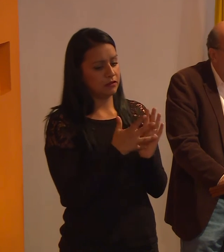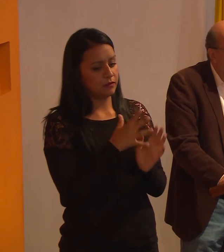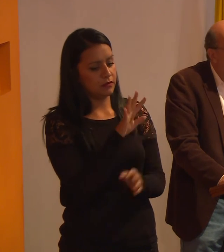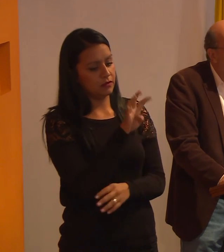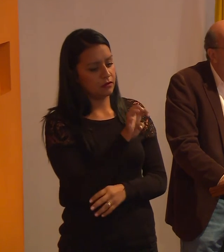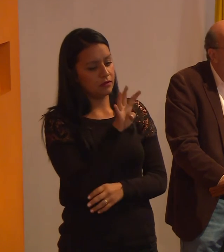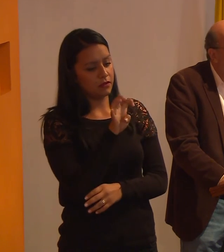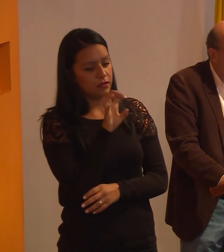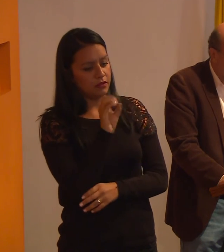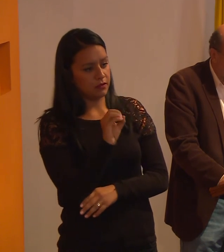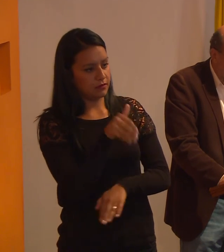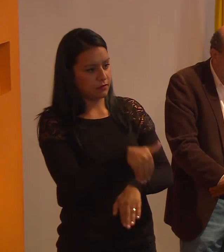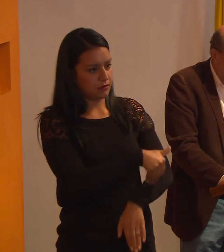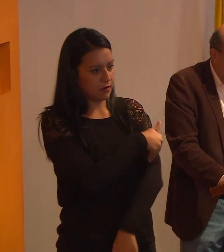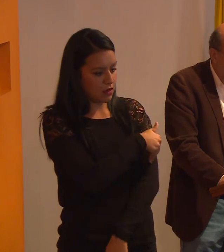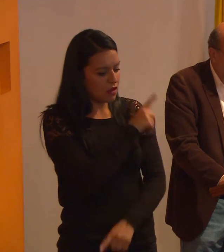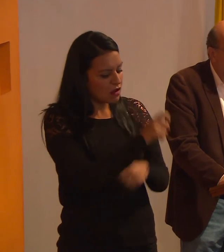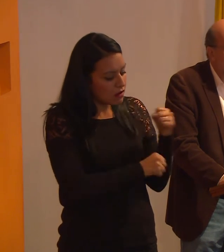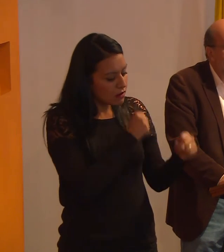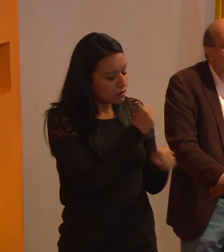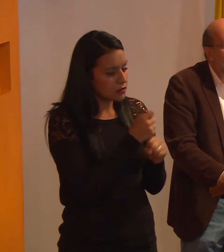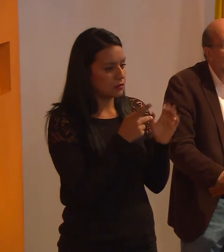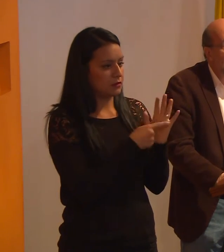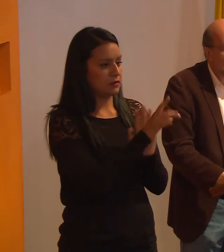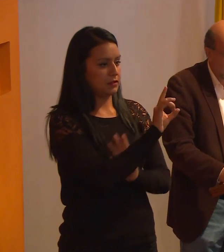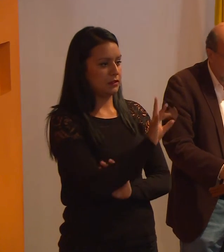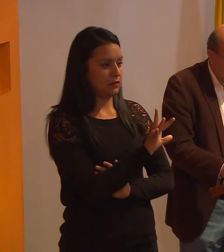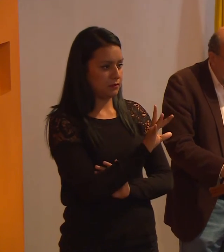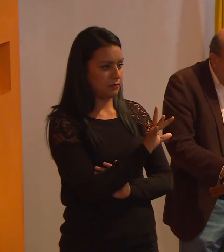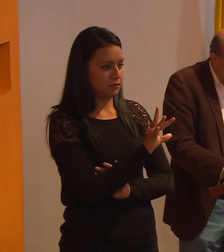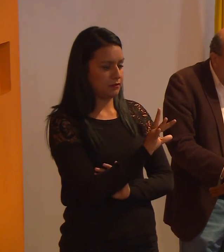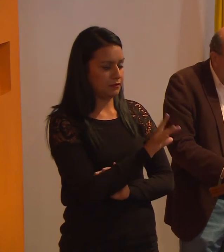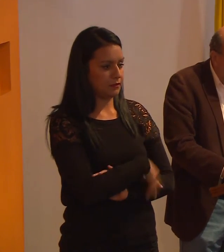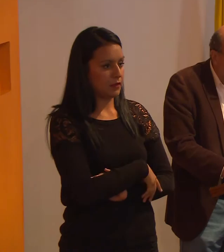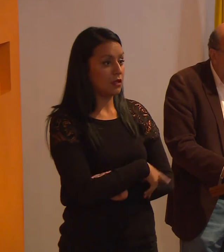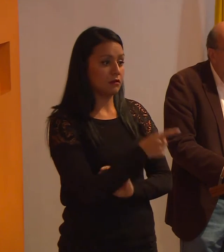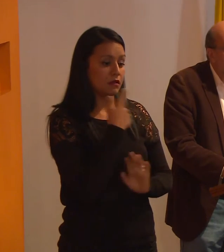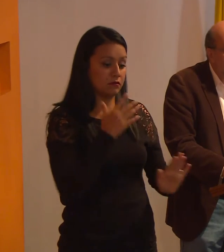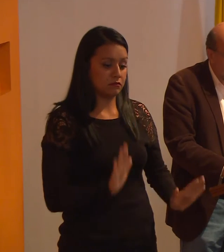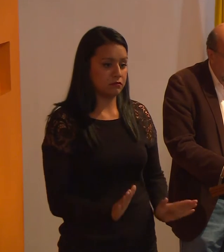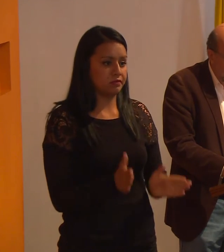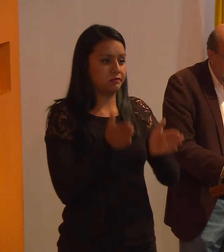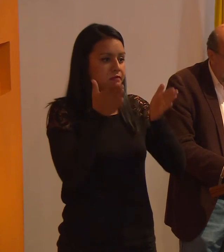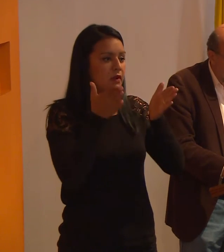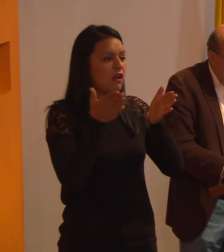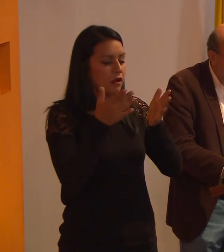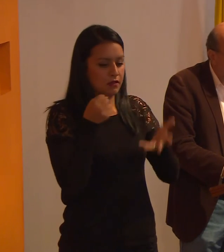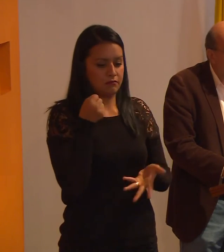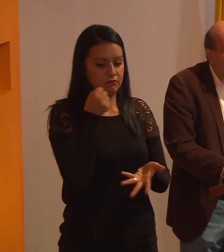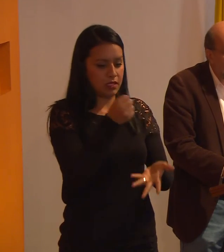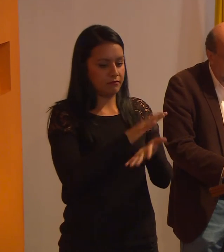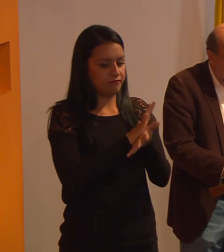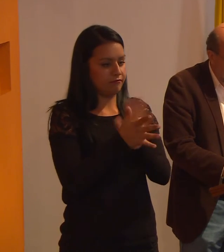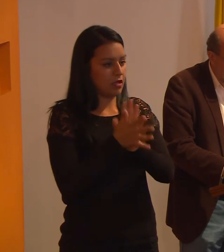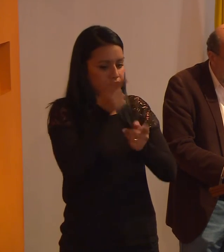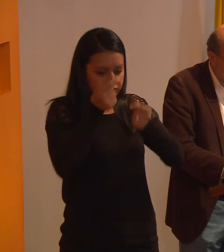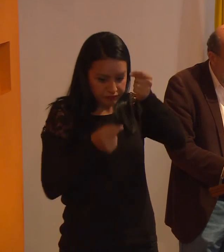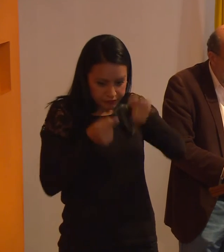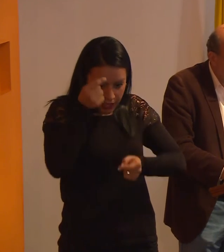5.990 millones en el año 2015 y mejoramos la liquidez